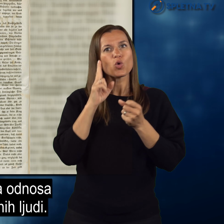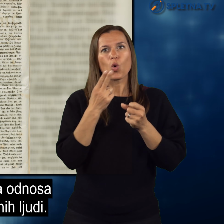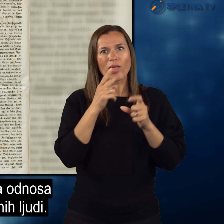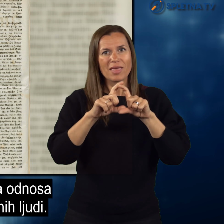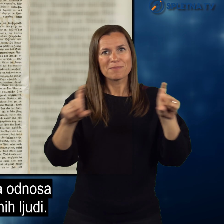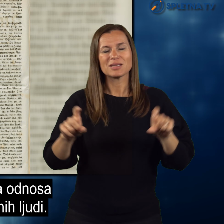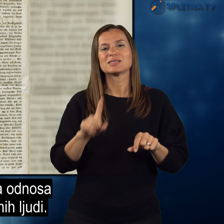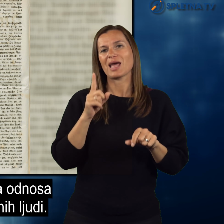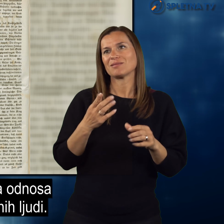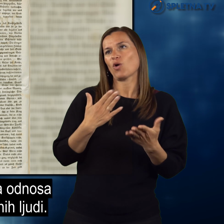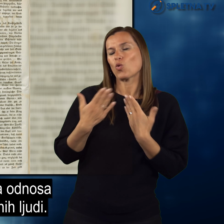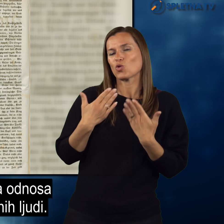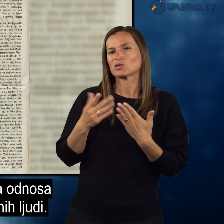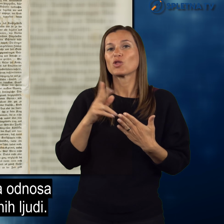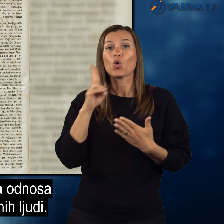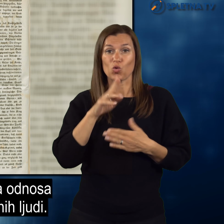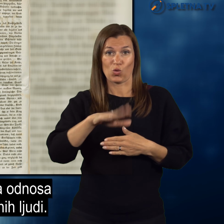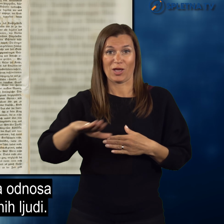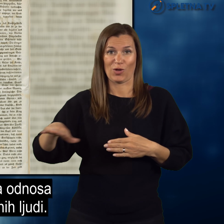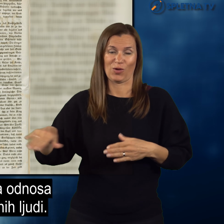do gluhih ljudi.